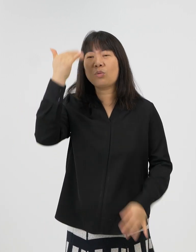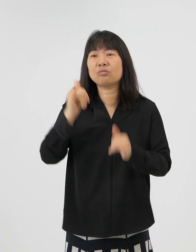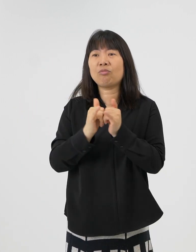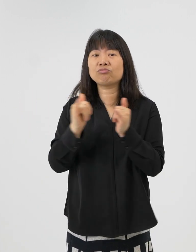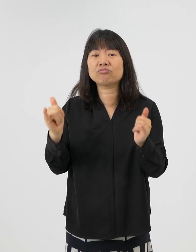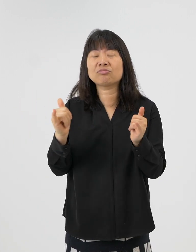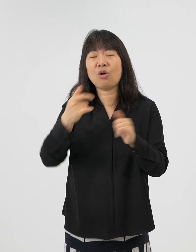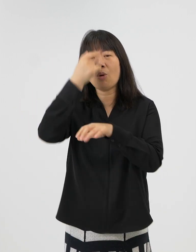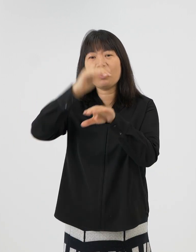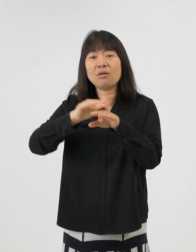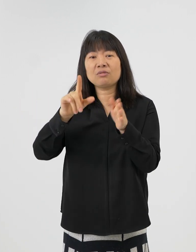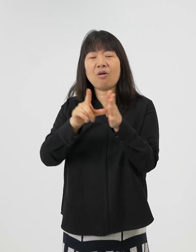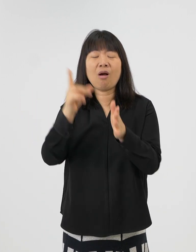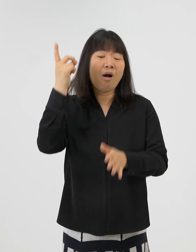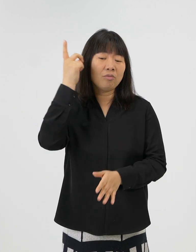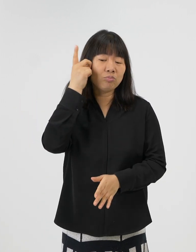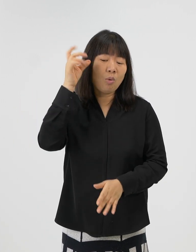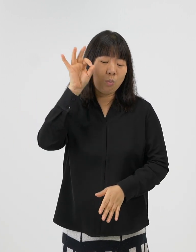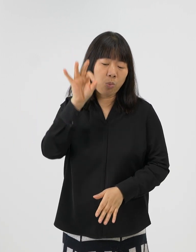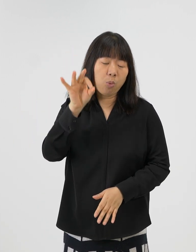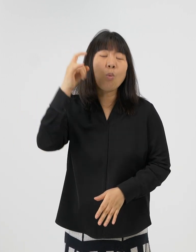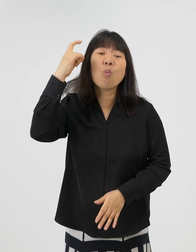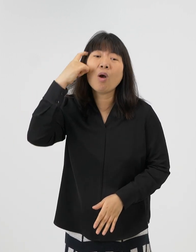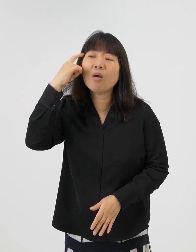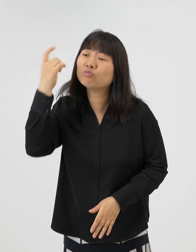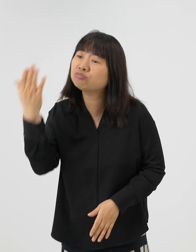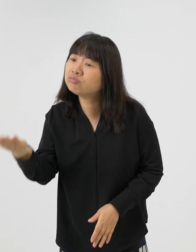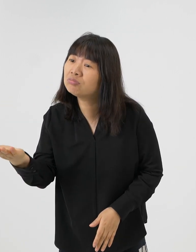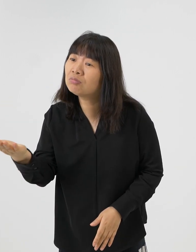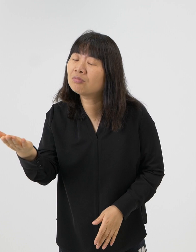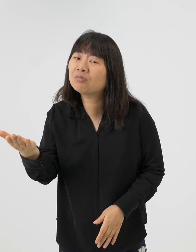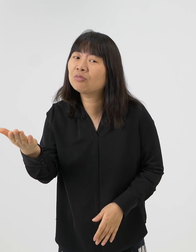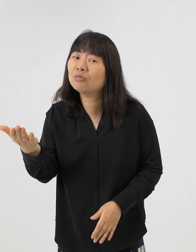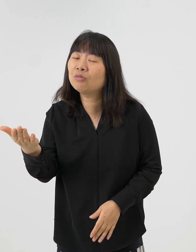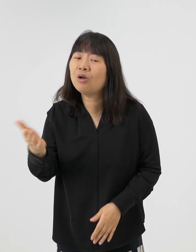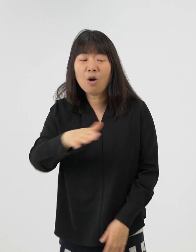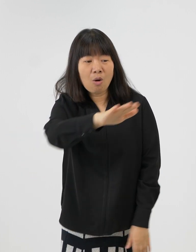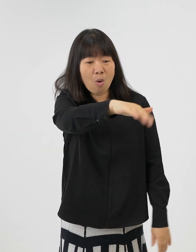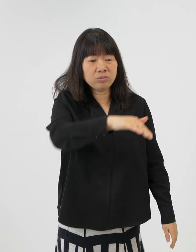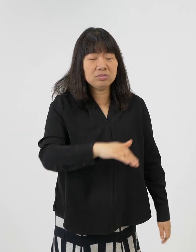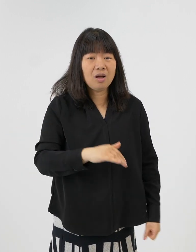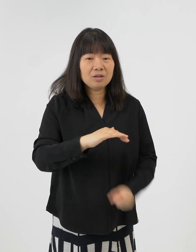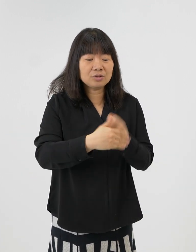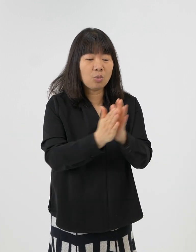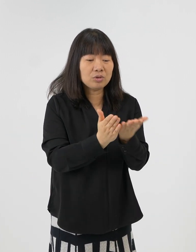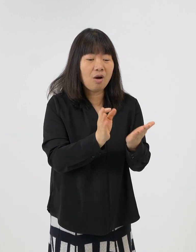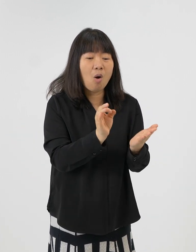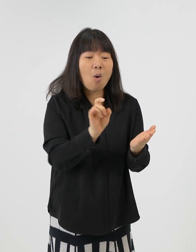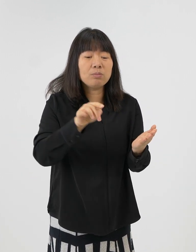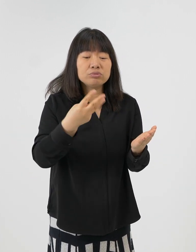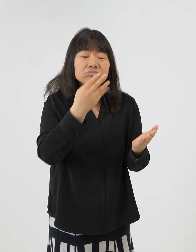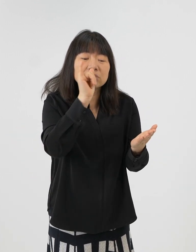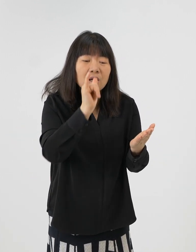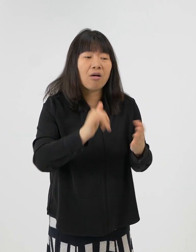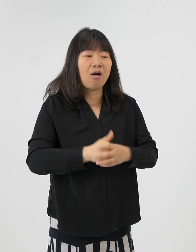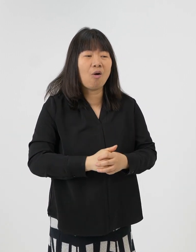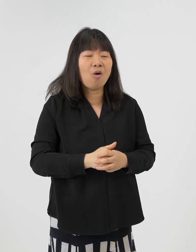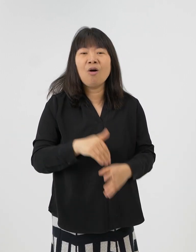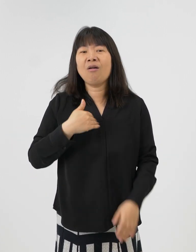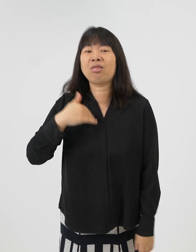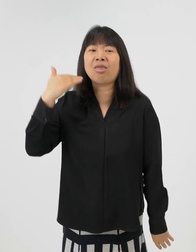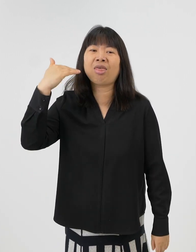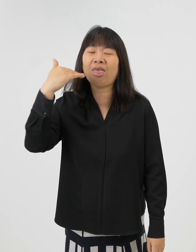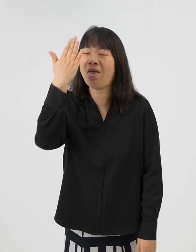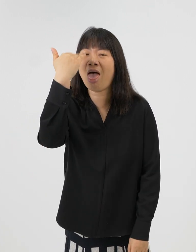그 예배 시간에 왜 이렇게 휴대폰을 보냐 그랬더니 목사님 거기 성경 어플이 다 있잖아요. 그 사실은